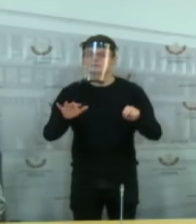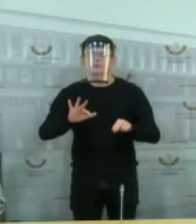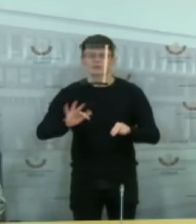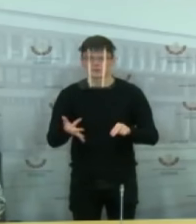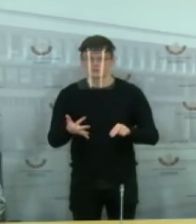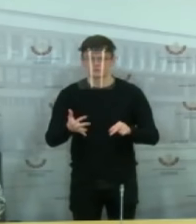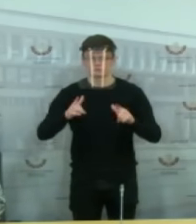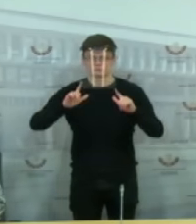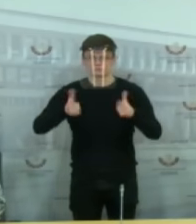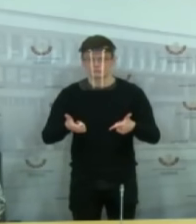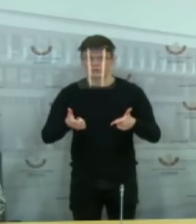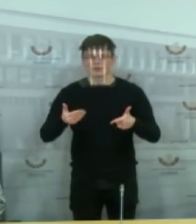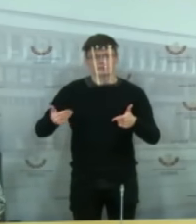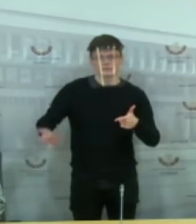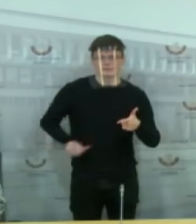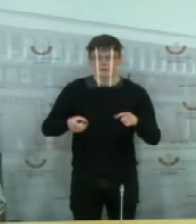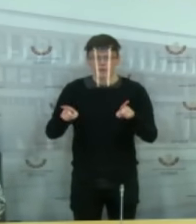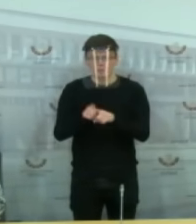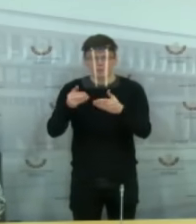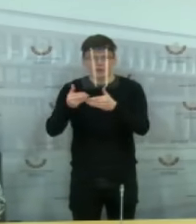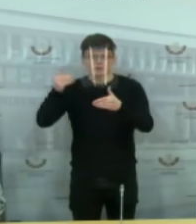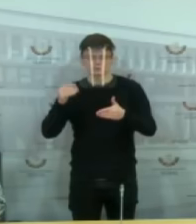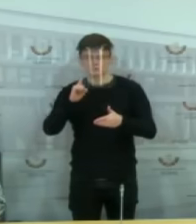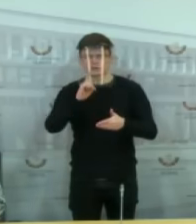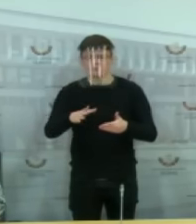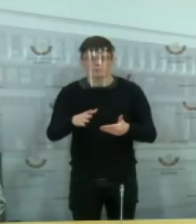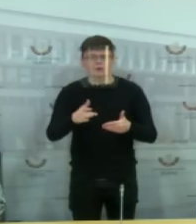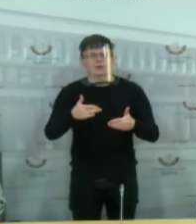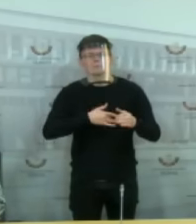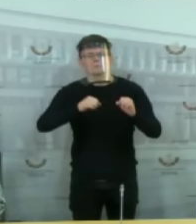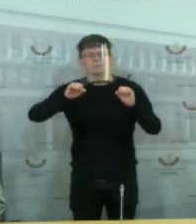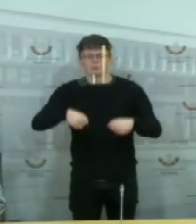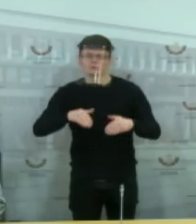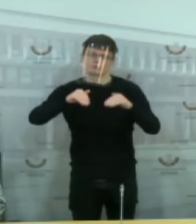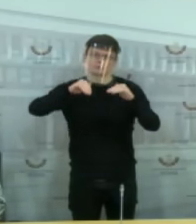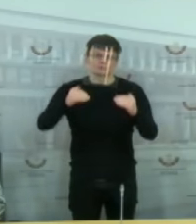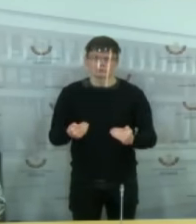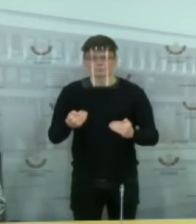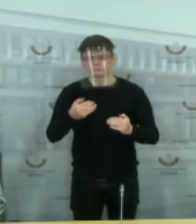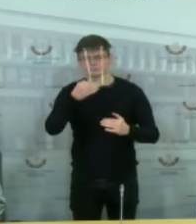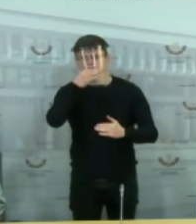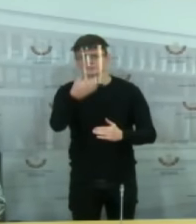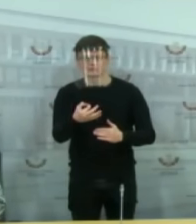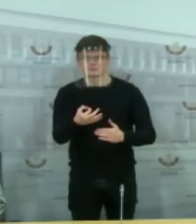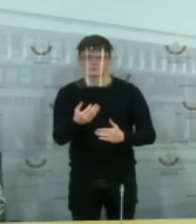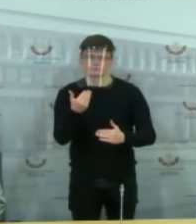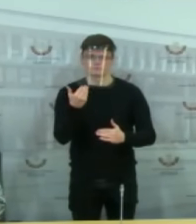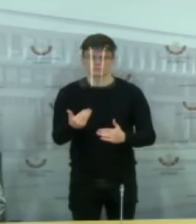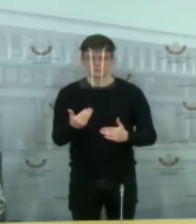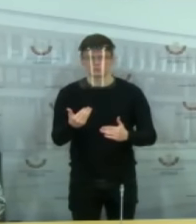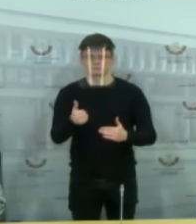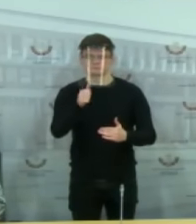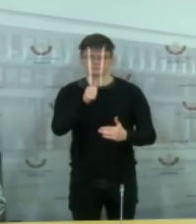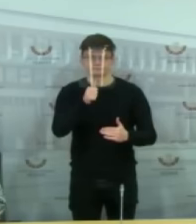taip nebegyvensim, kaip gyvenom. Gal galit trumpai ar aptakiai kažkaip apibrėžti, kokie